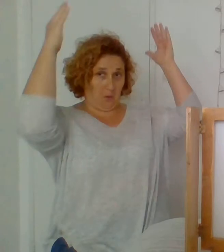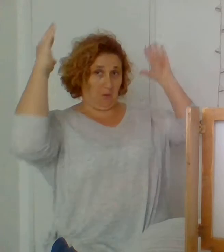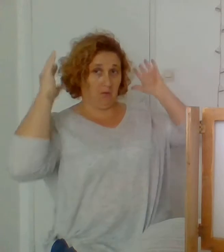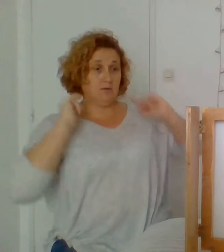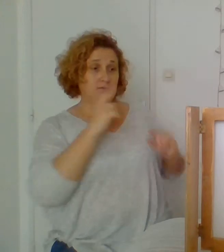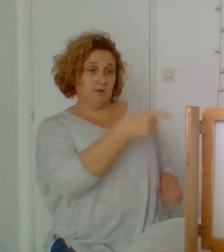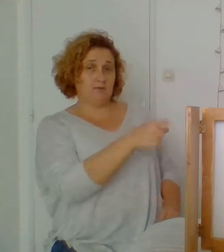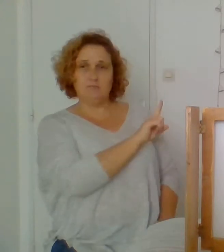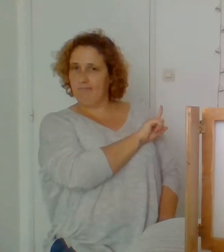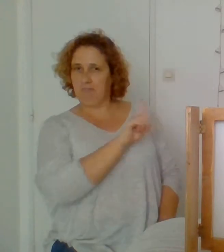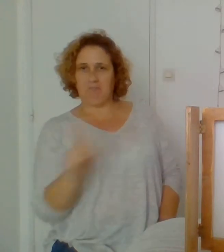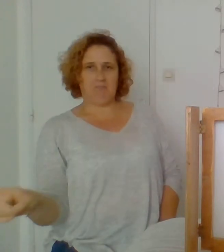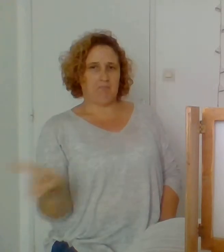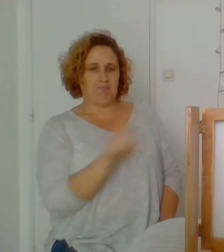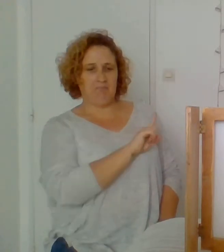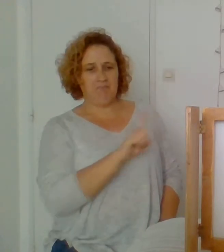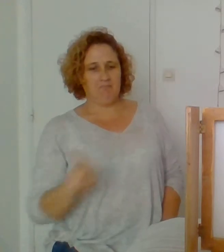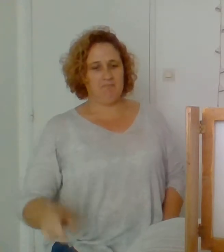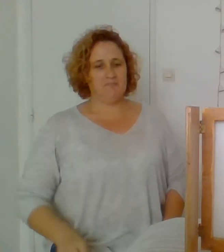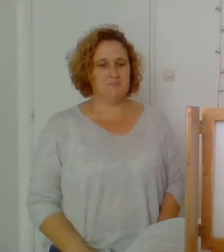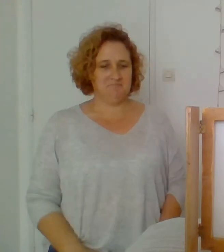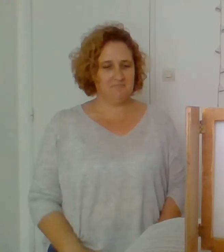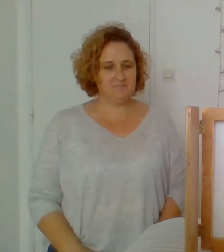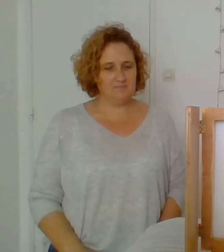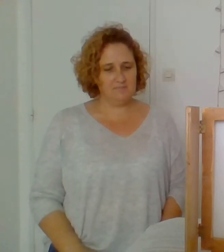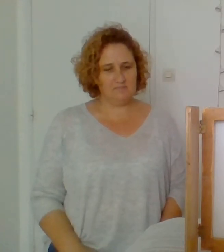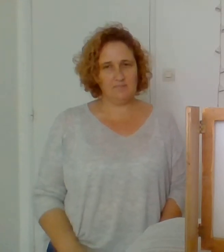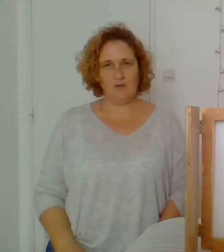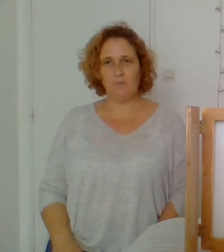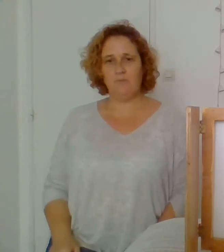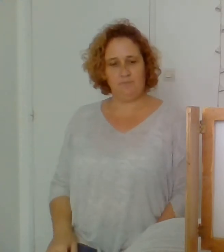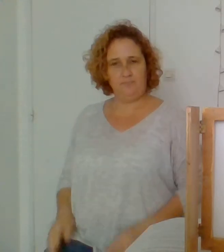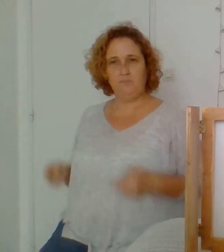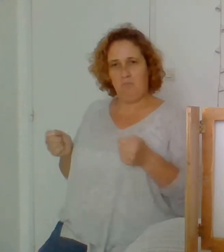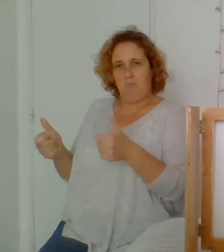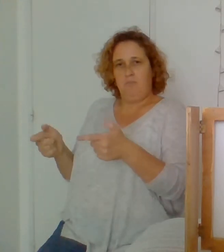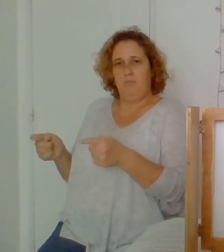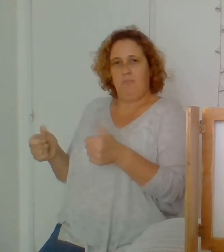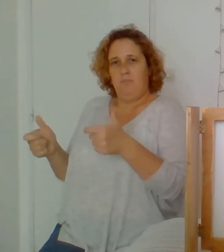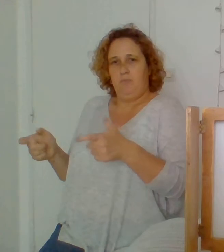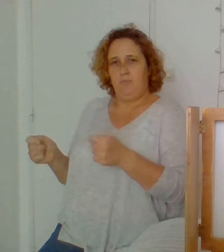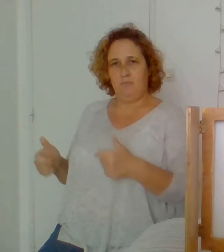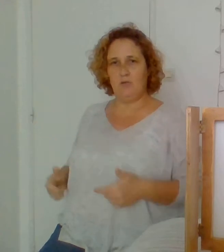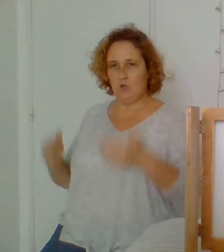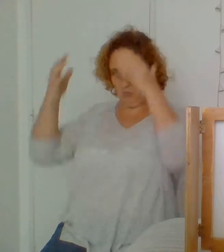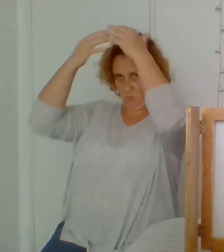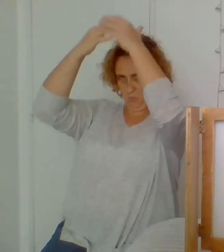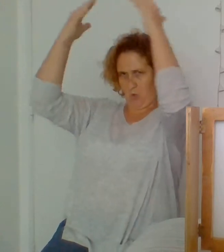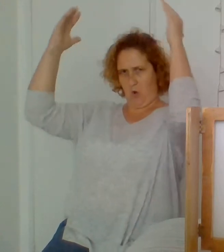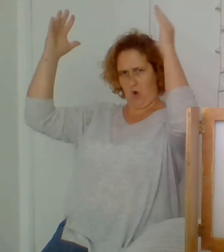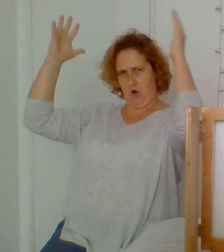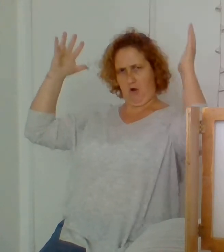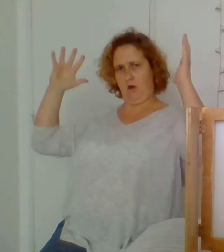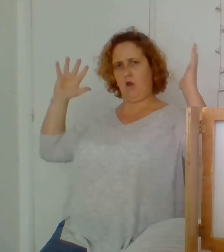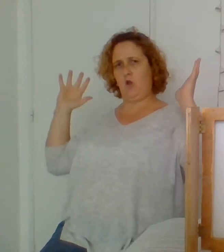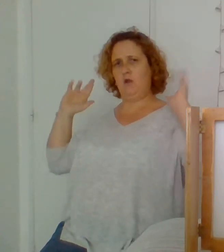de grinière j'aurai bientôt une